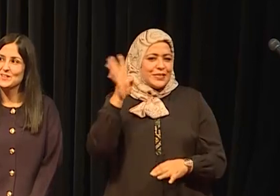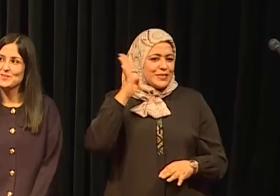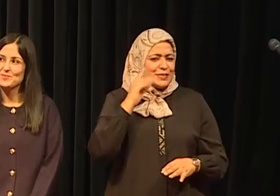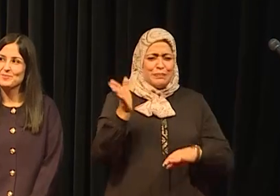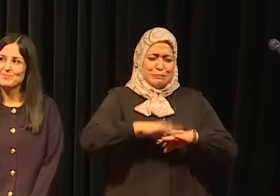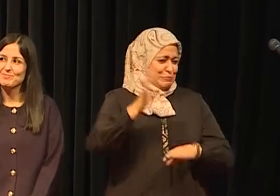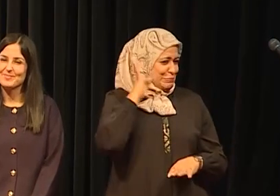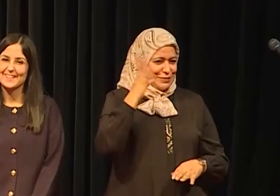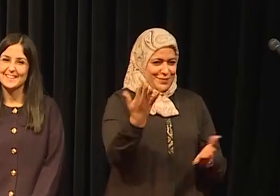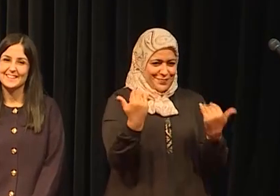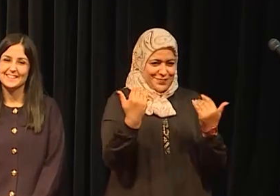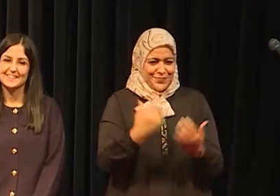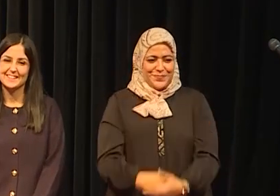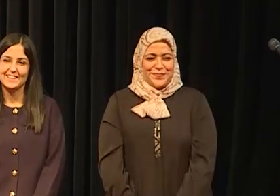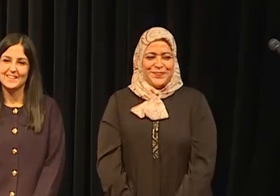مازال ما سمعت.